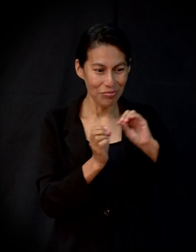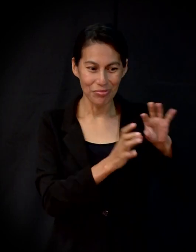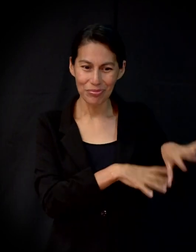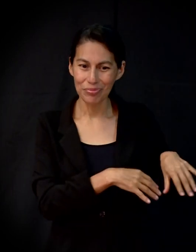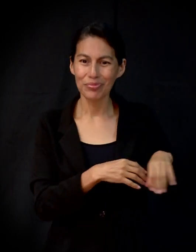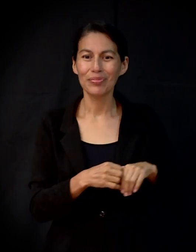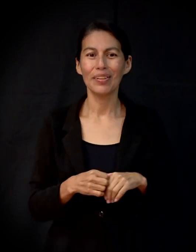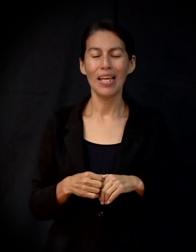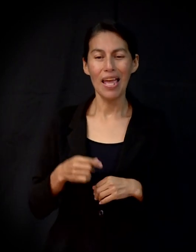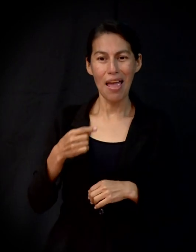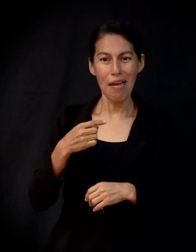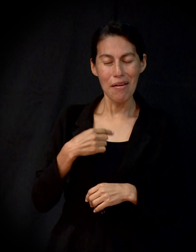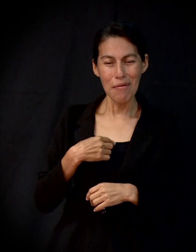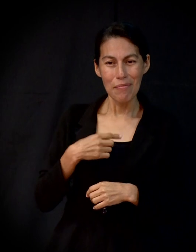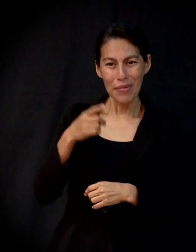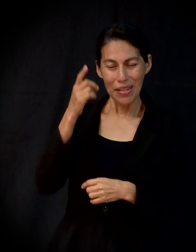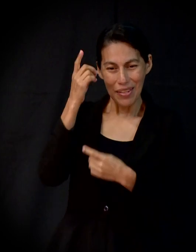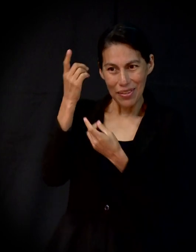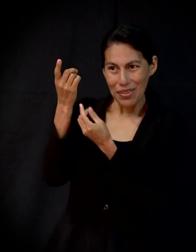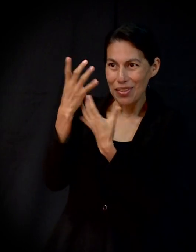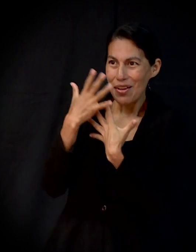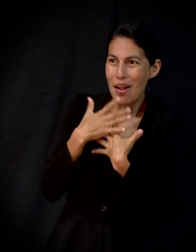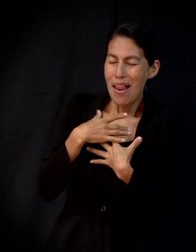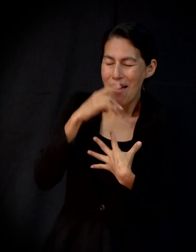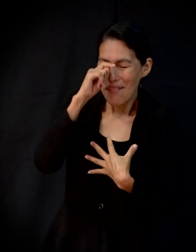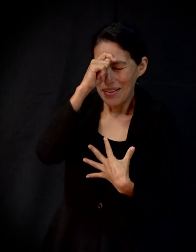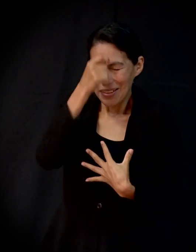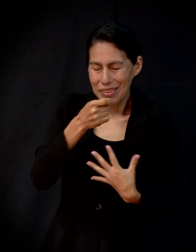la alegría y la decisión de abrazar a